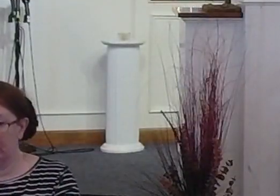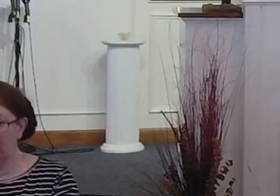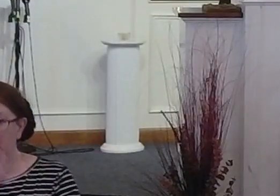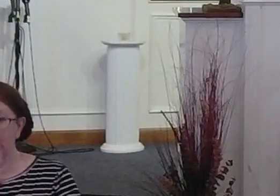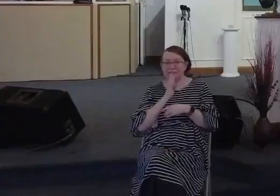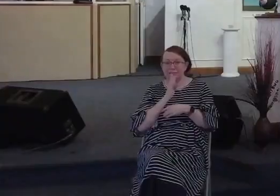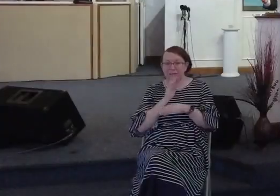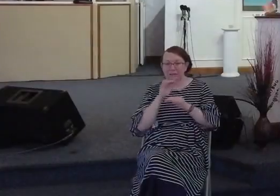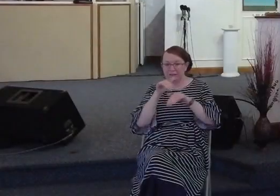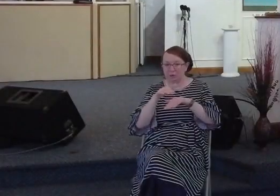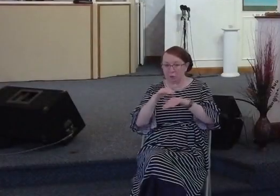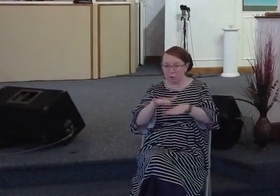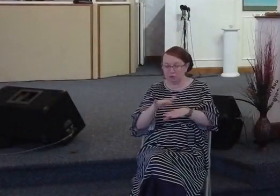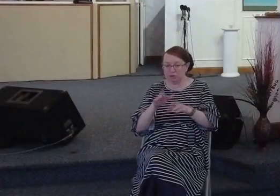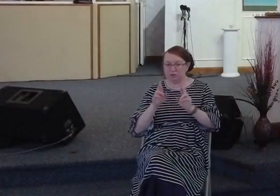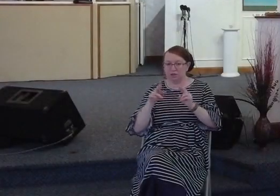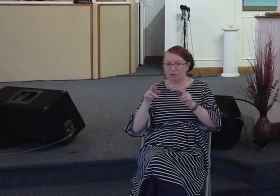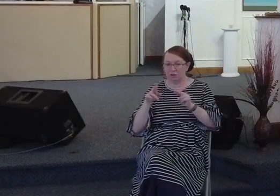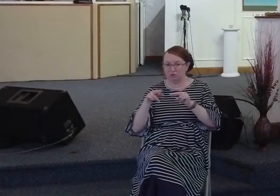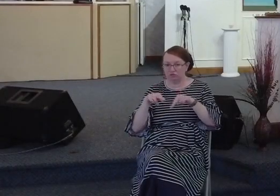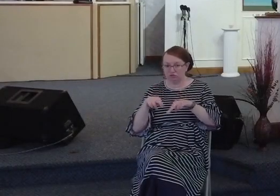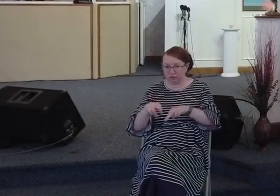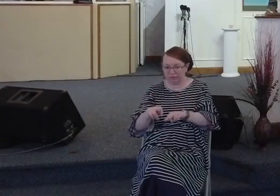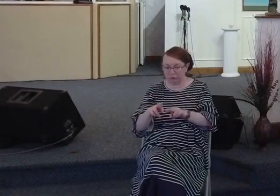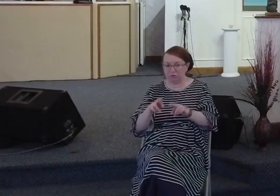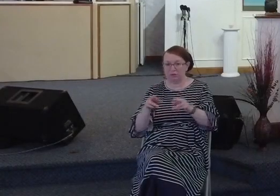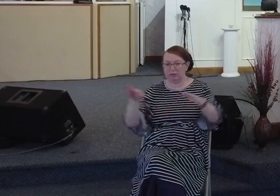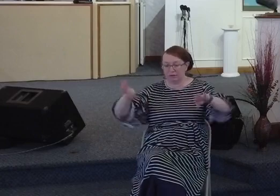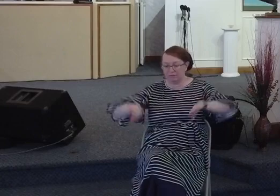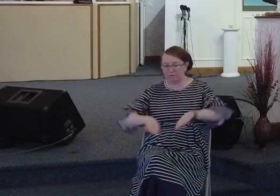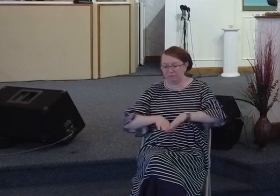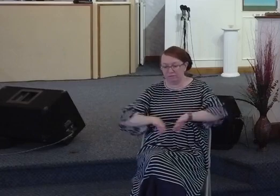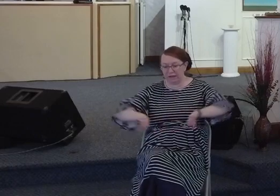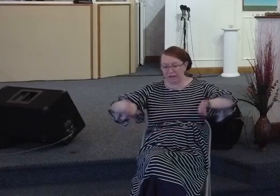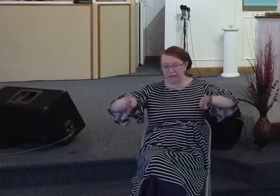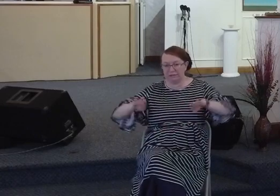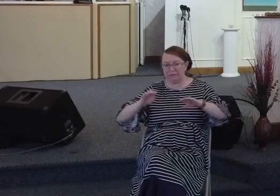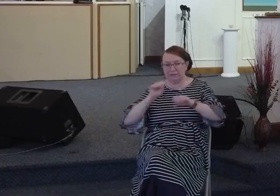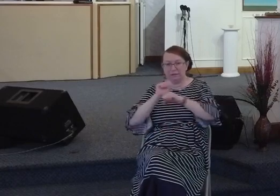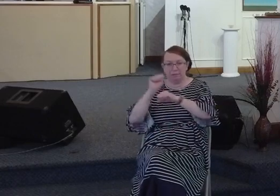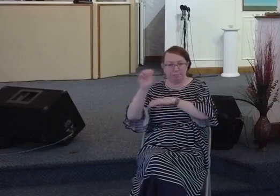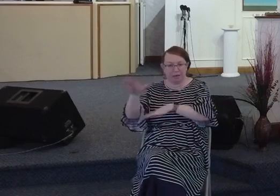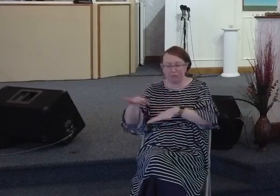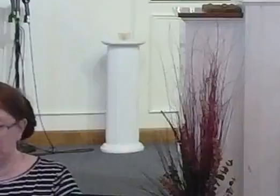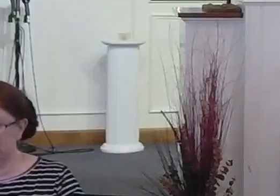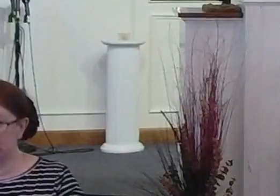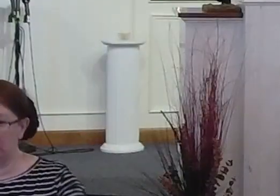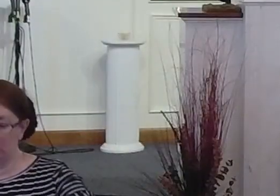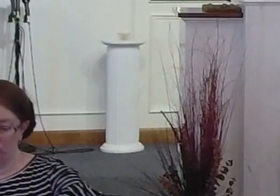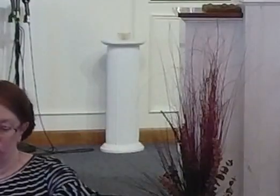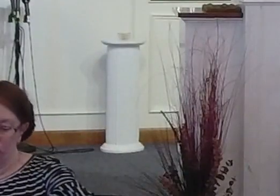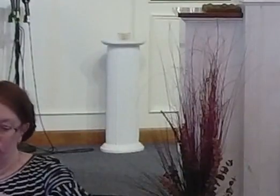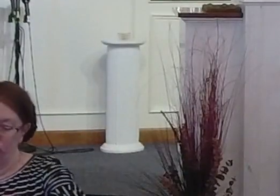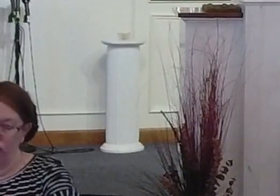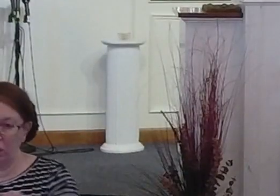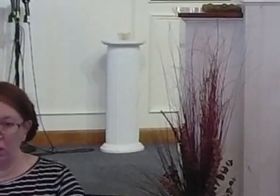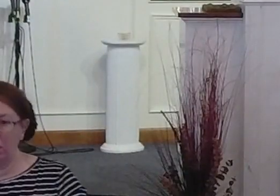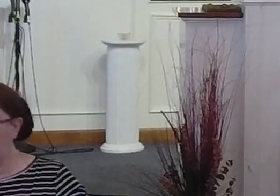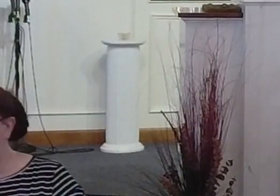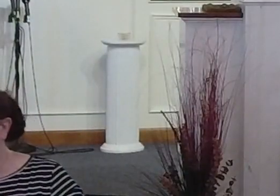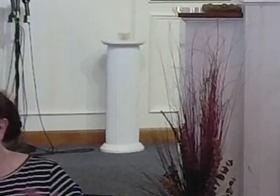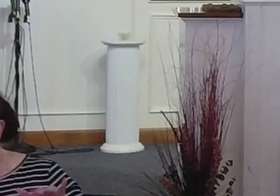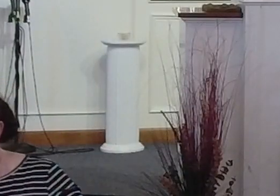llamado tierra. Habló para que existieran los cielos, que conocemos la tierra, lo que vemos, los océanos, las montañas, los ríos, los